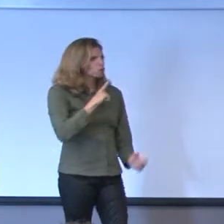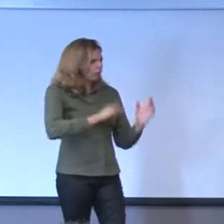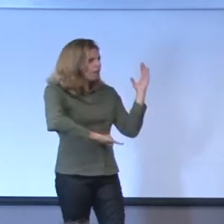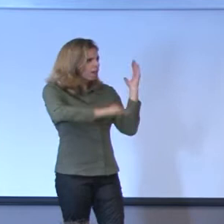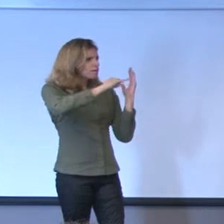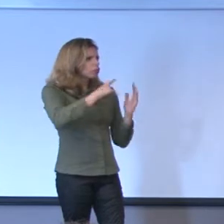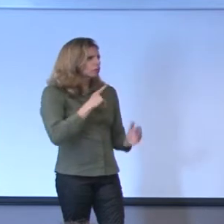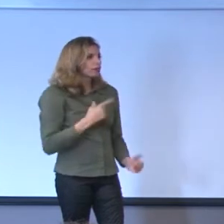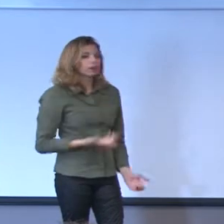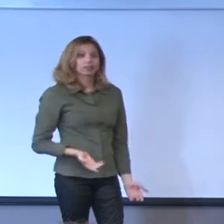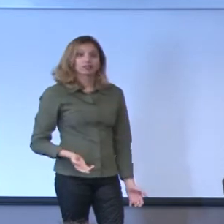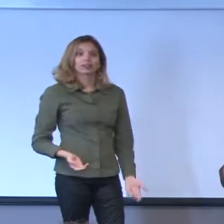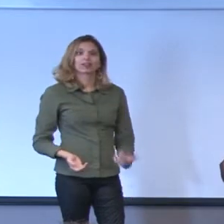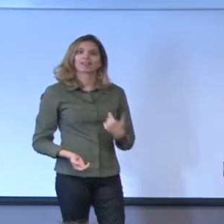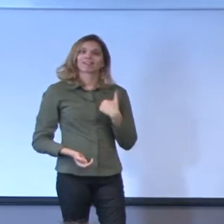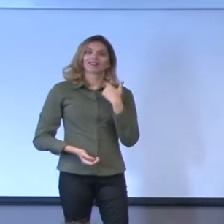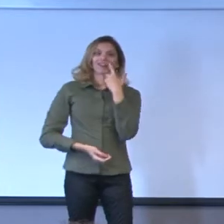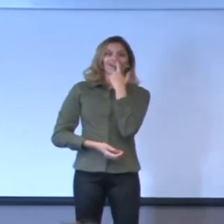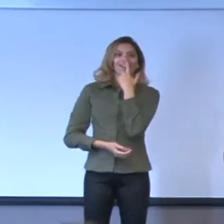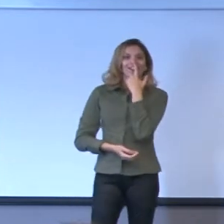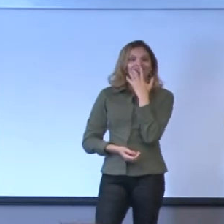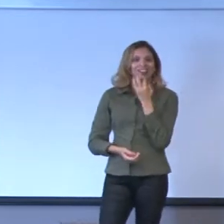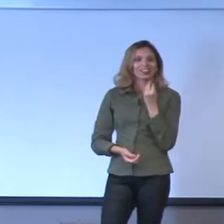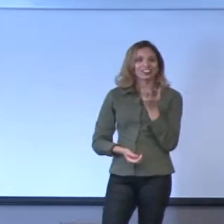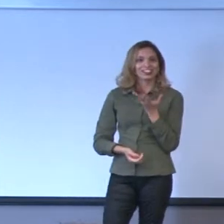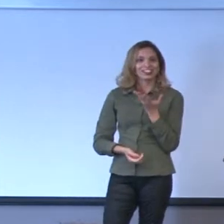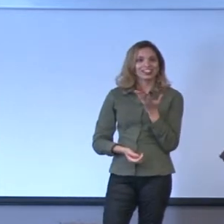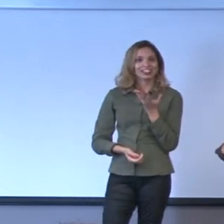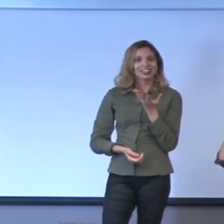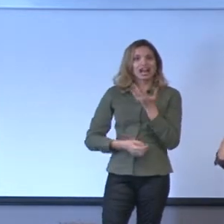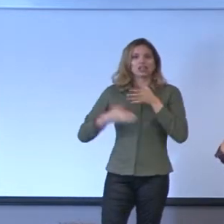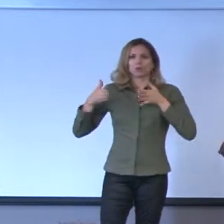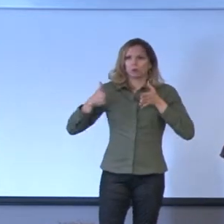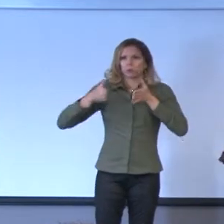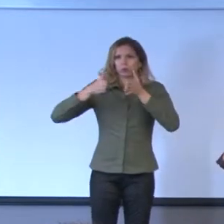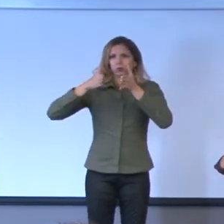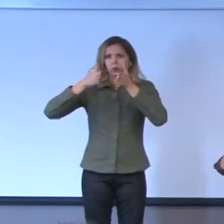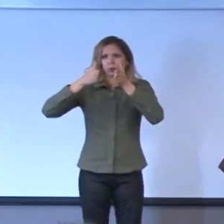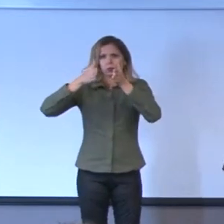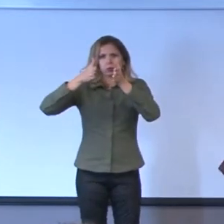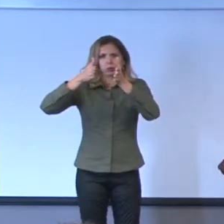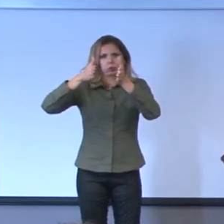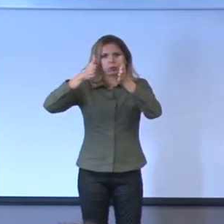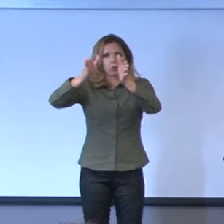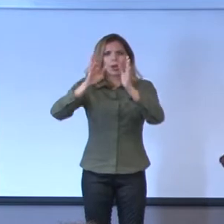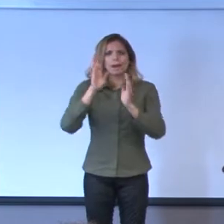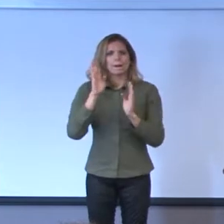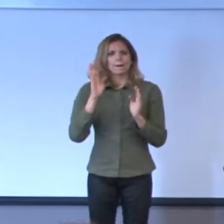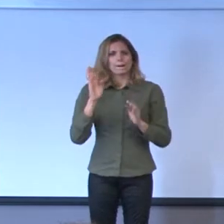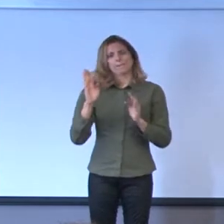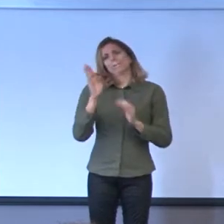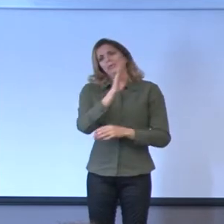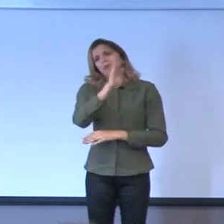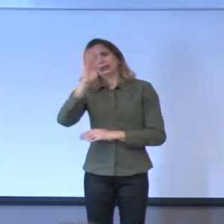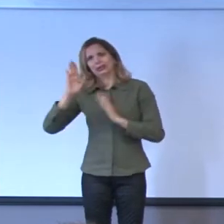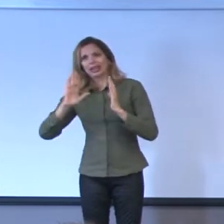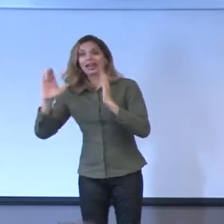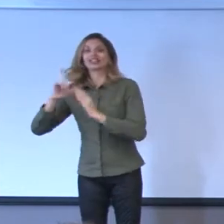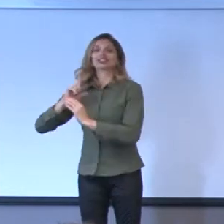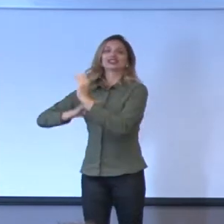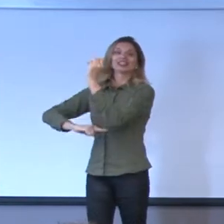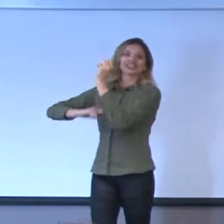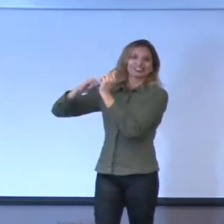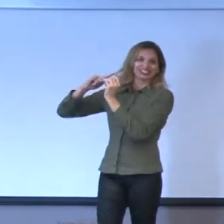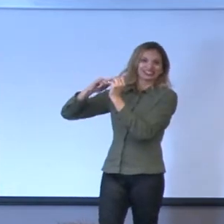elevador. E aí era enfim, você ia ao longo de um corredor, passava dentro de uma biblioteca e tal, pum, estava lá um